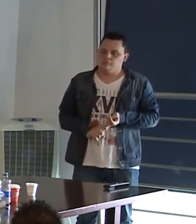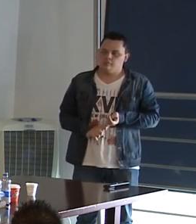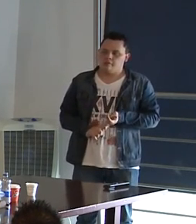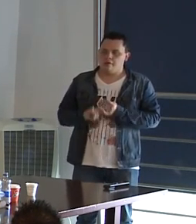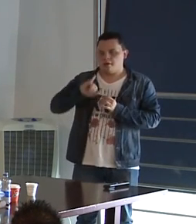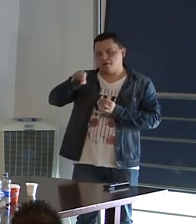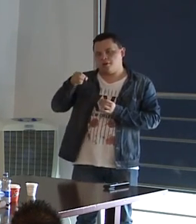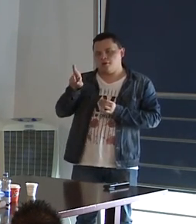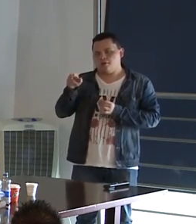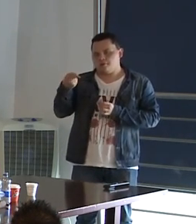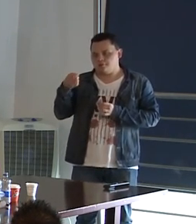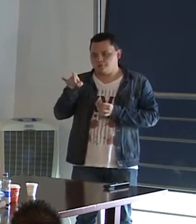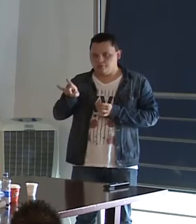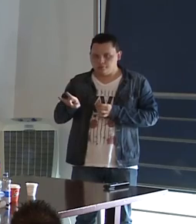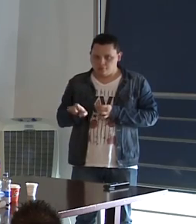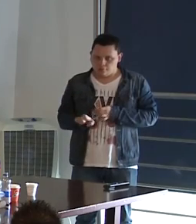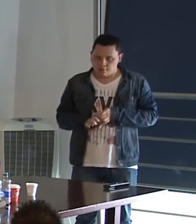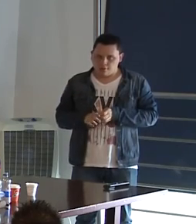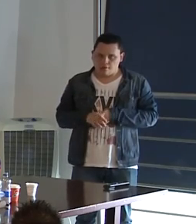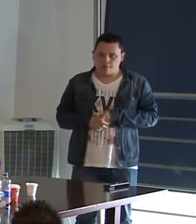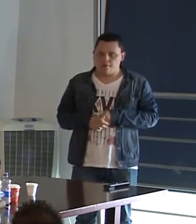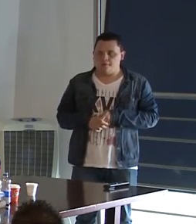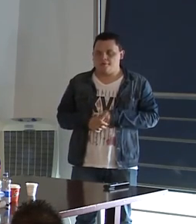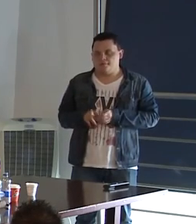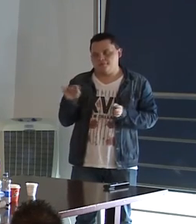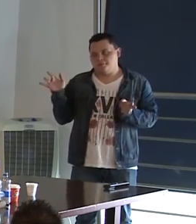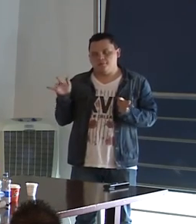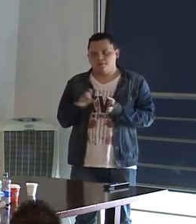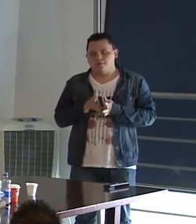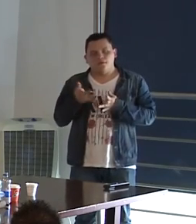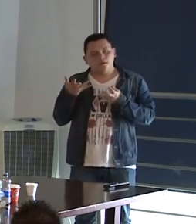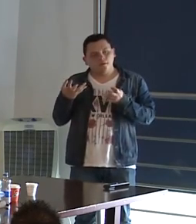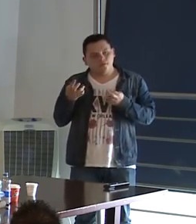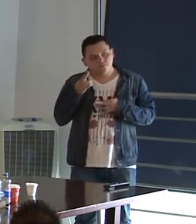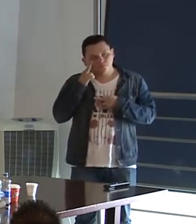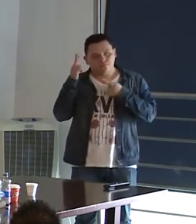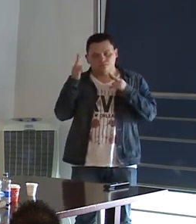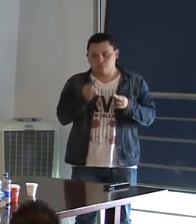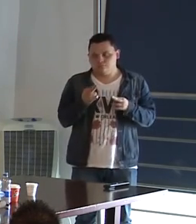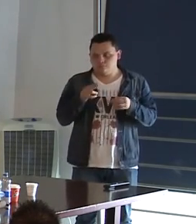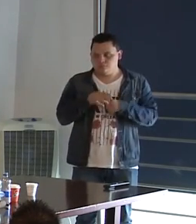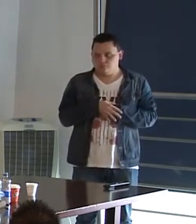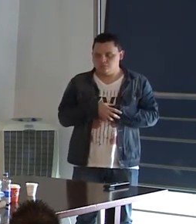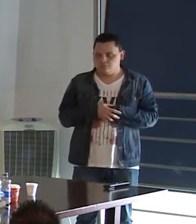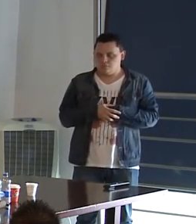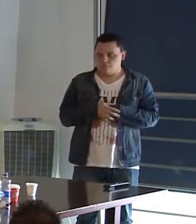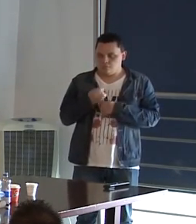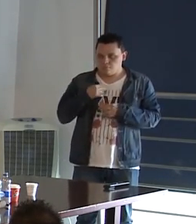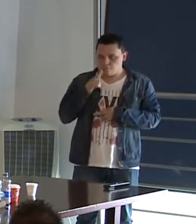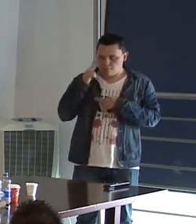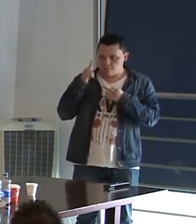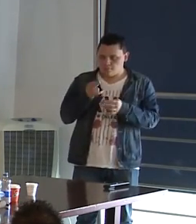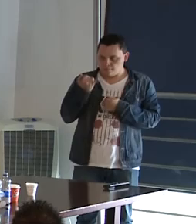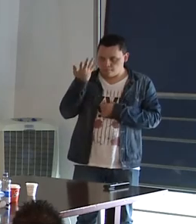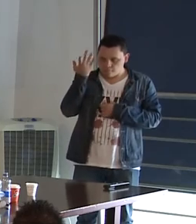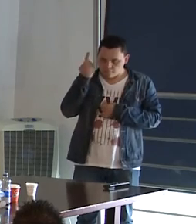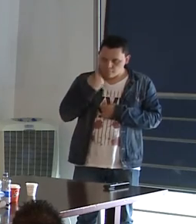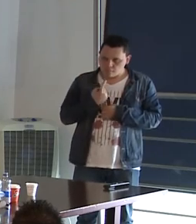a Jorge, Jorge Posada, no vino, bueno, queríamos hacerles y vamos a hacerles ese homenaje el día de